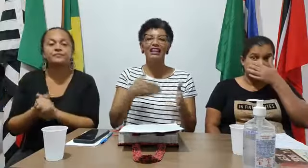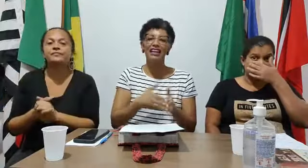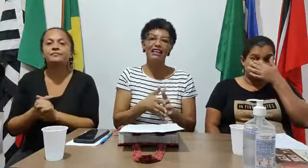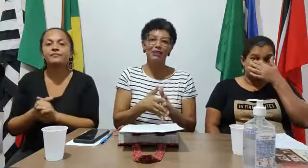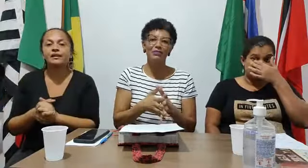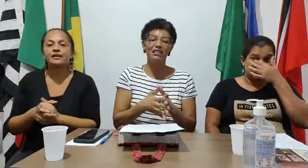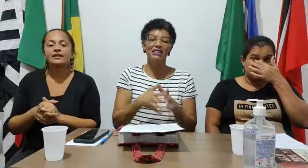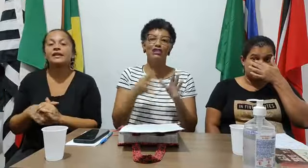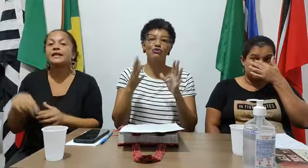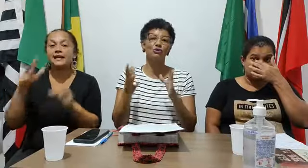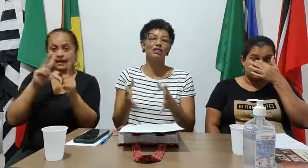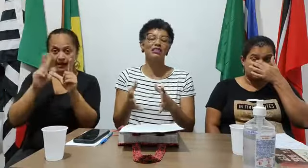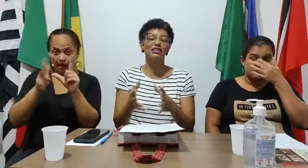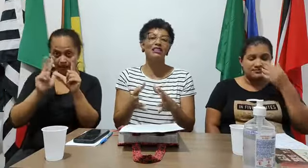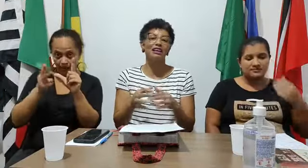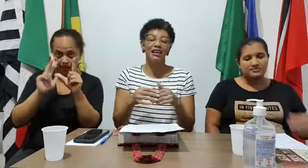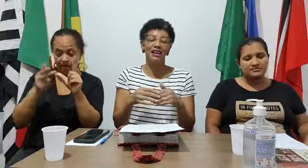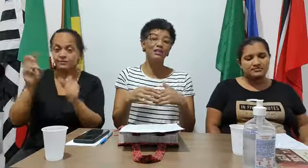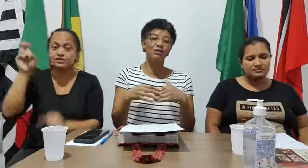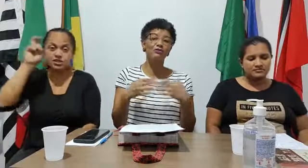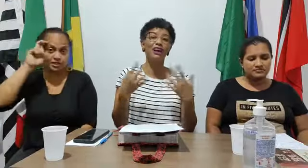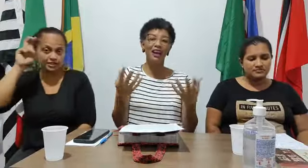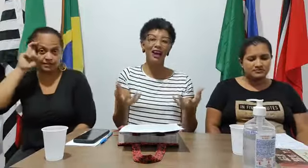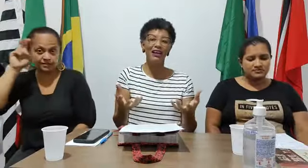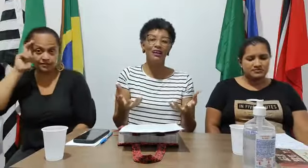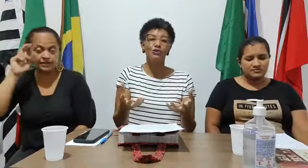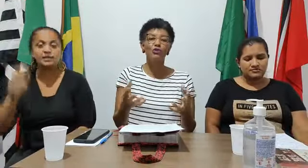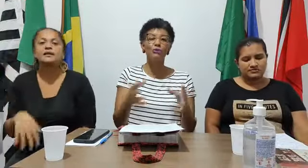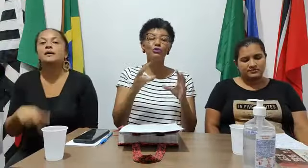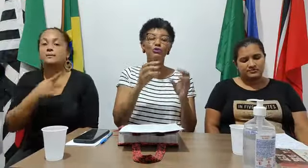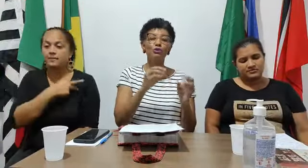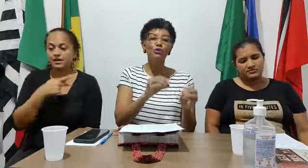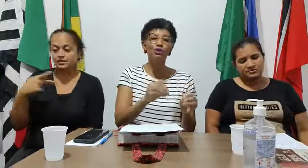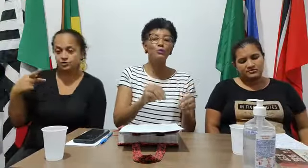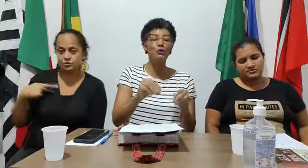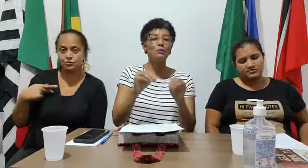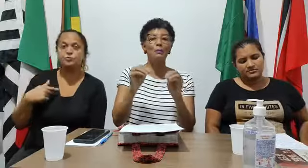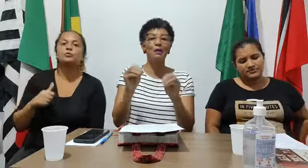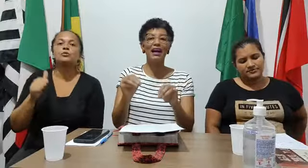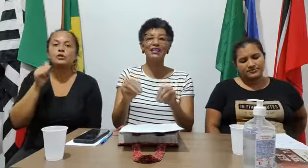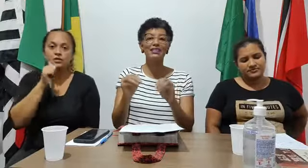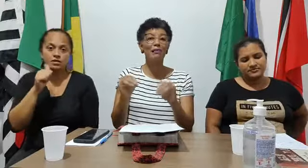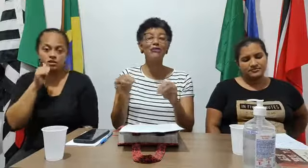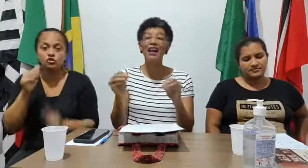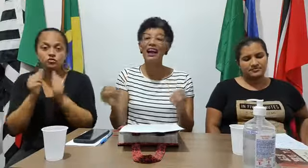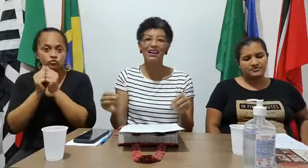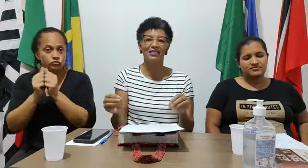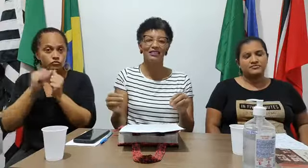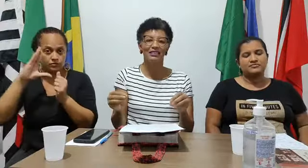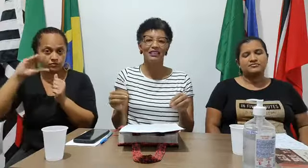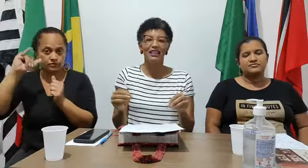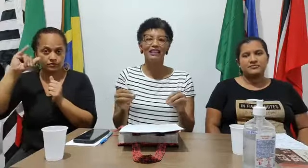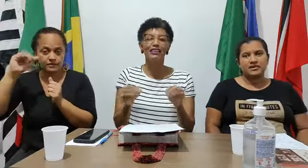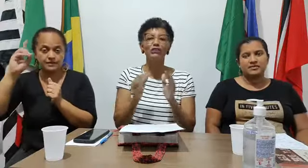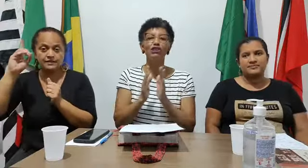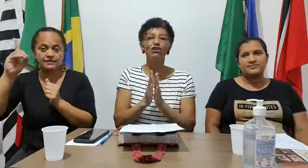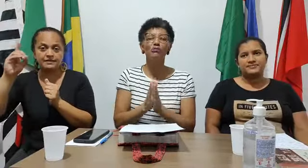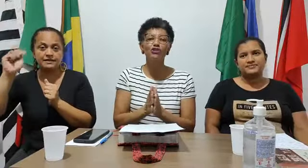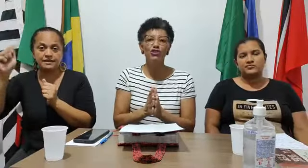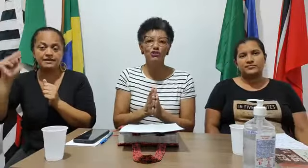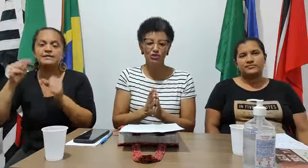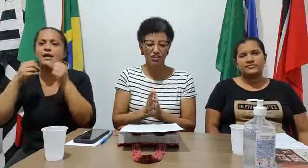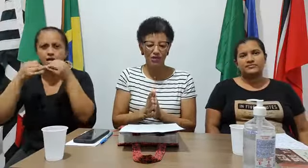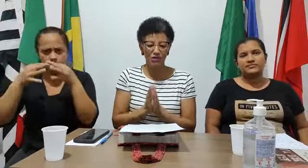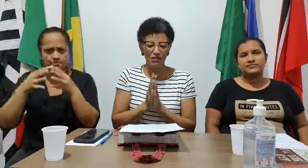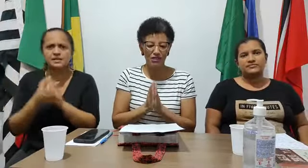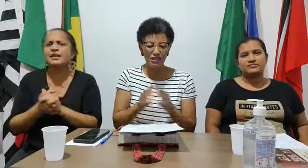que a Irene vai ministrar junto com a Cida, elas vão falar sobre os múltiplos papéis da mulher. Então, em nome